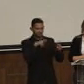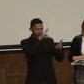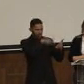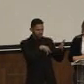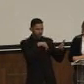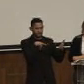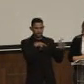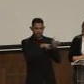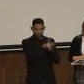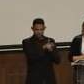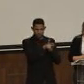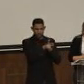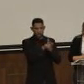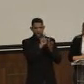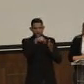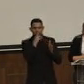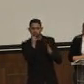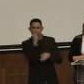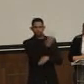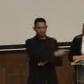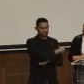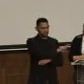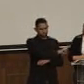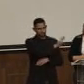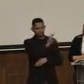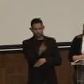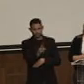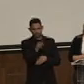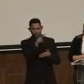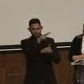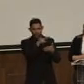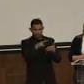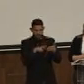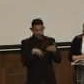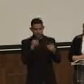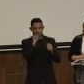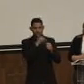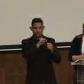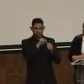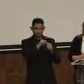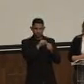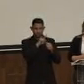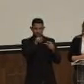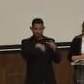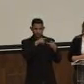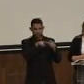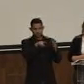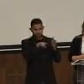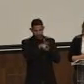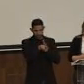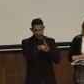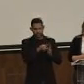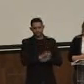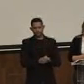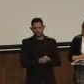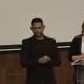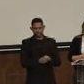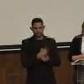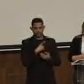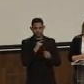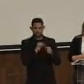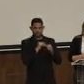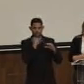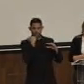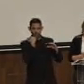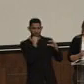pergunta. Após a resposta do segundo candidato, eu farei a leitura da próxima questão. Serão enviadas